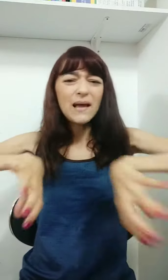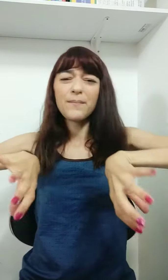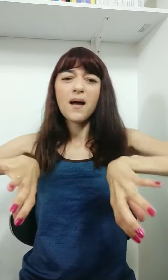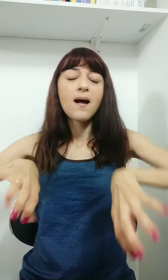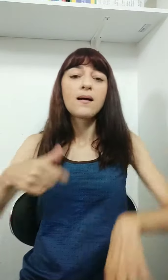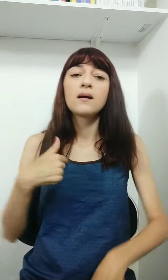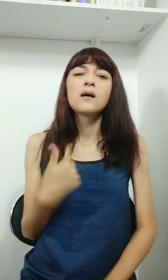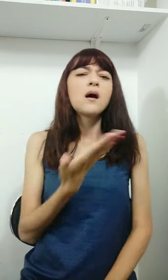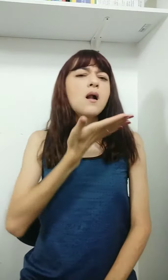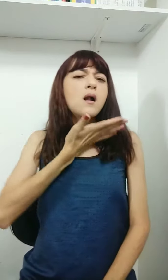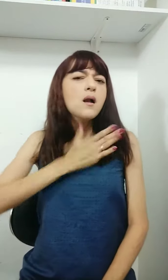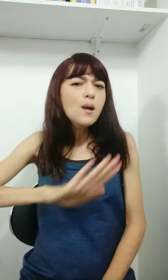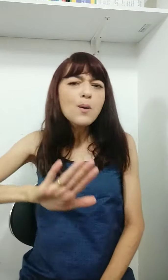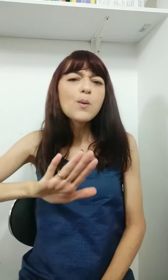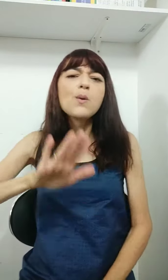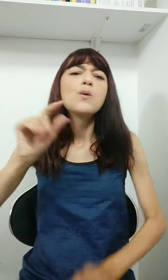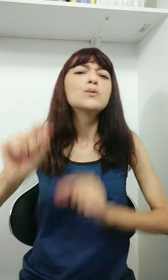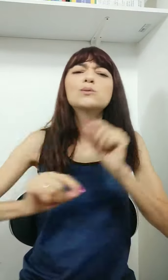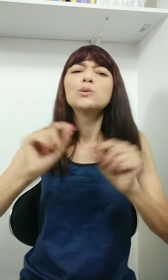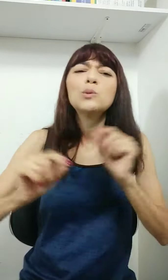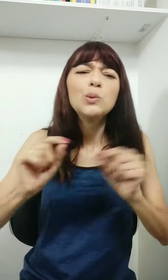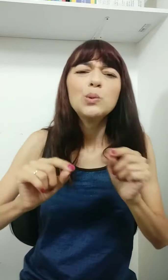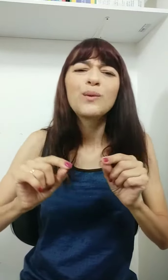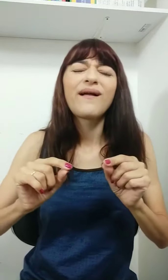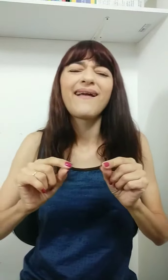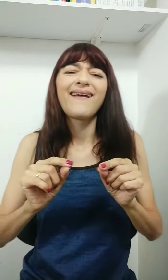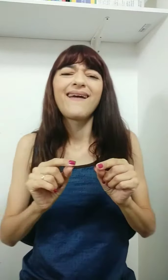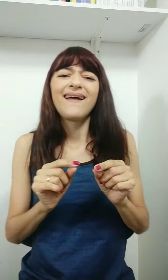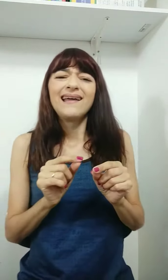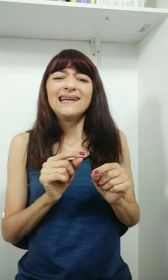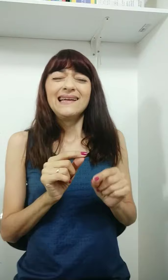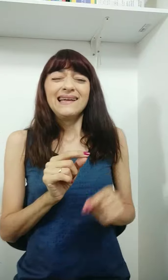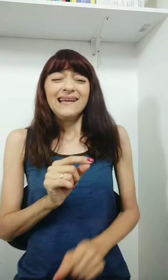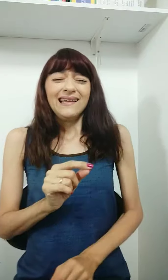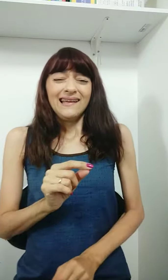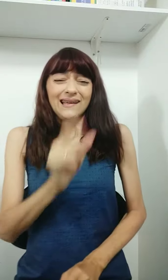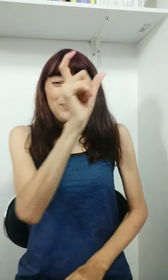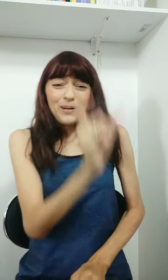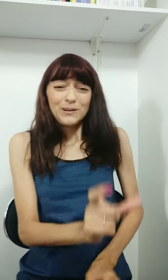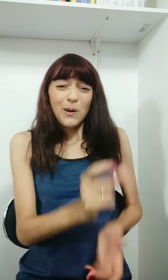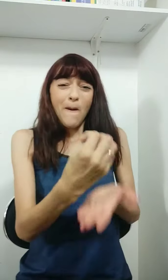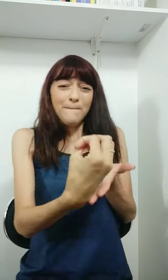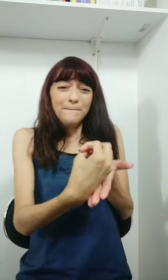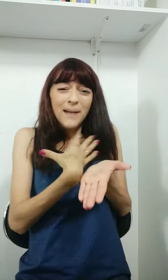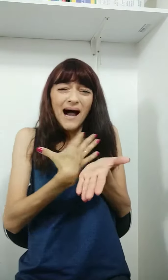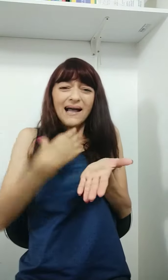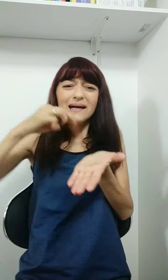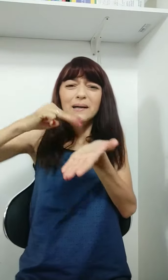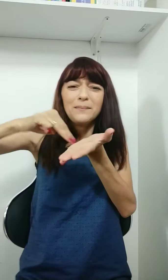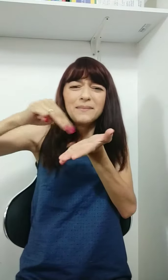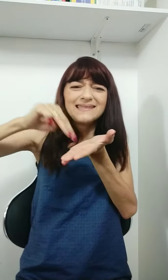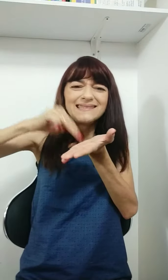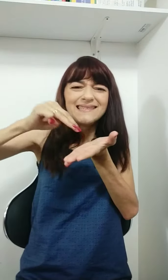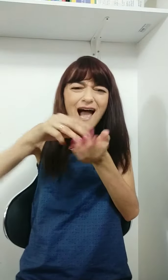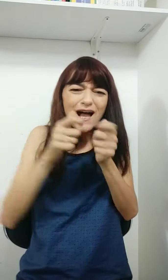sinalizo, tá bom? E a gente separa as duas coisas, porque eu não gosto do seguinte, às vezes tem algumas pessoas que mandam